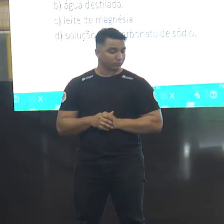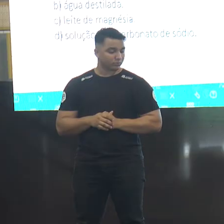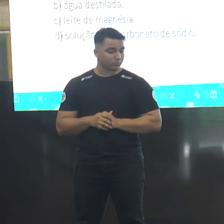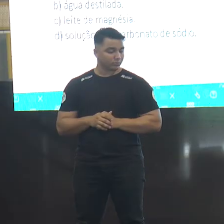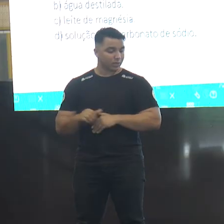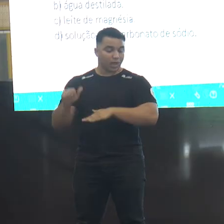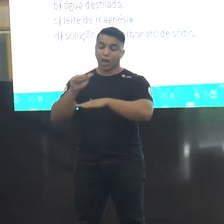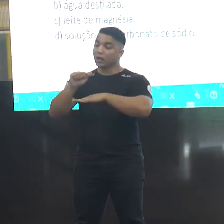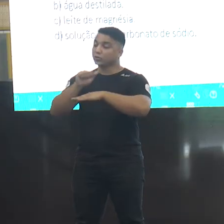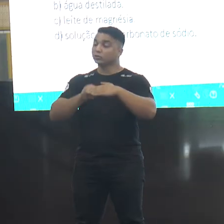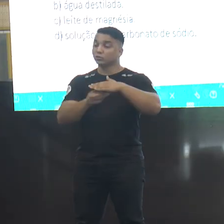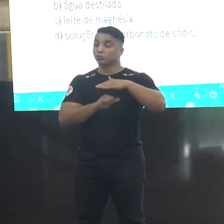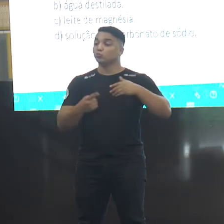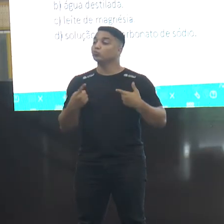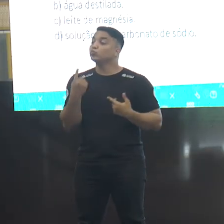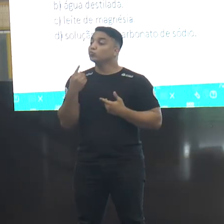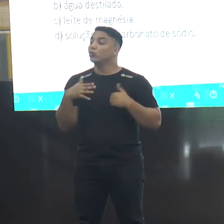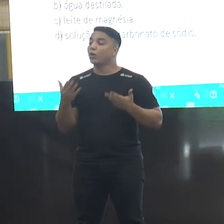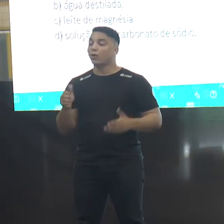um ácido aí?